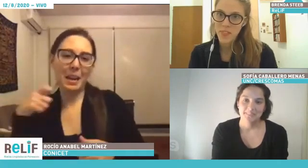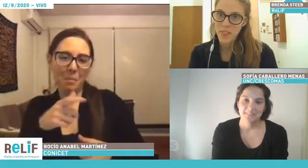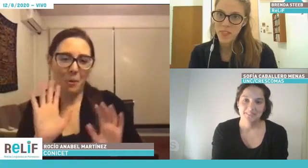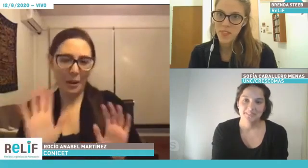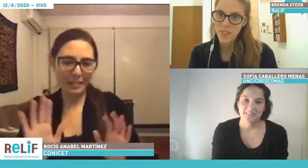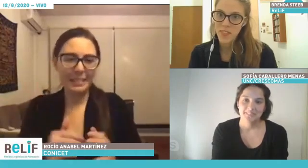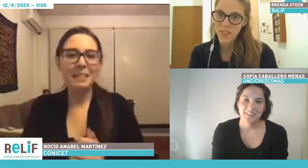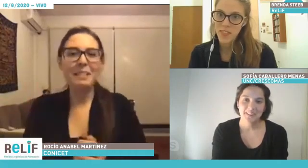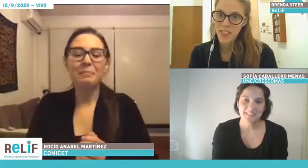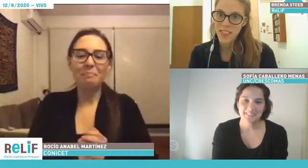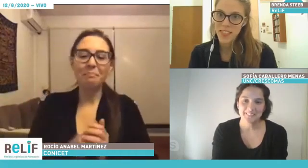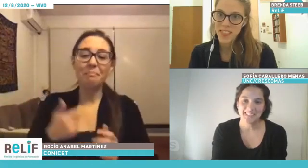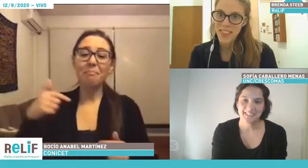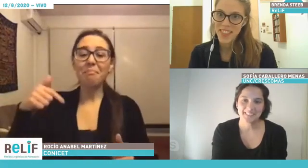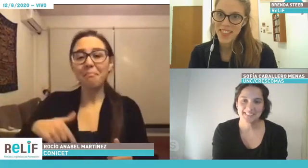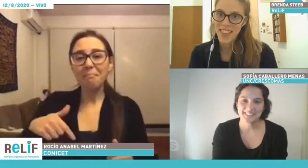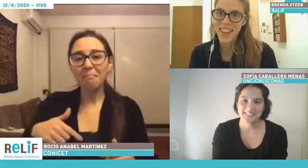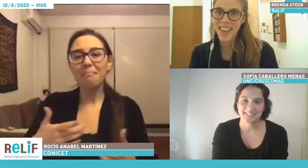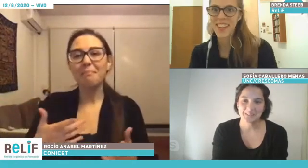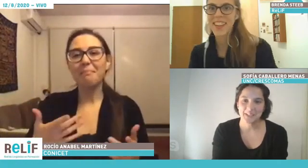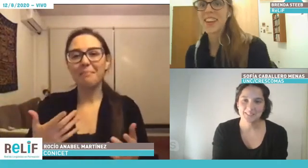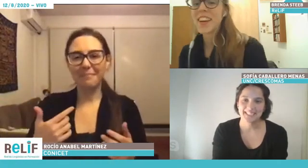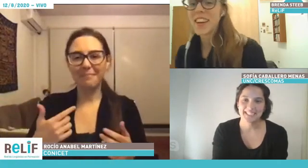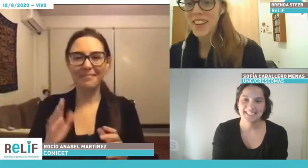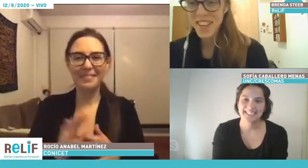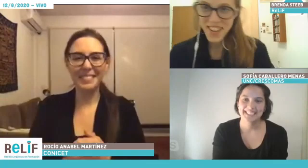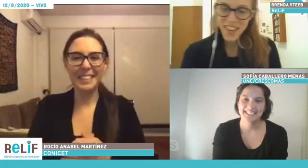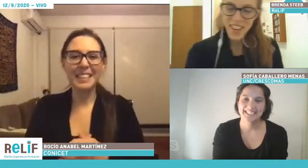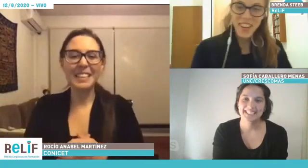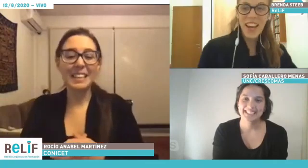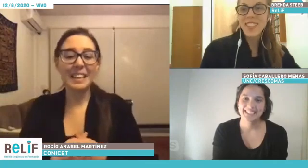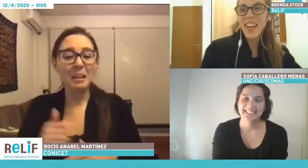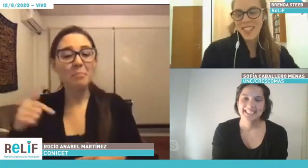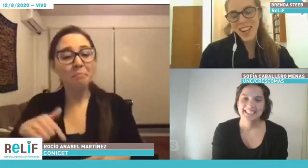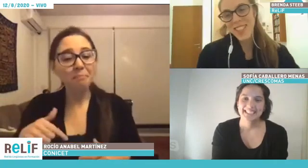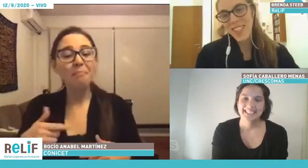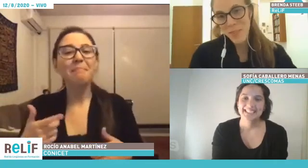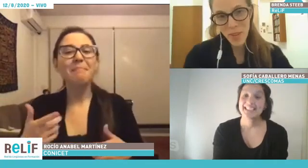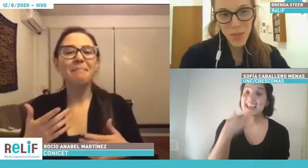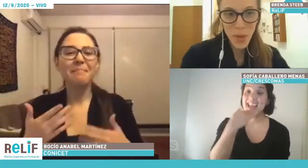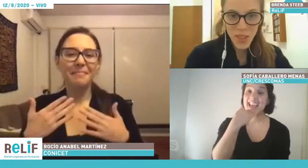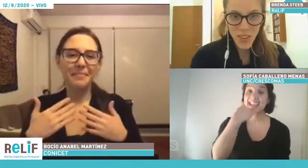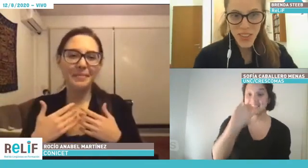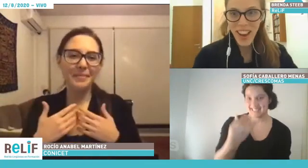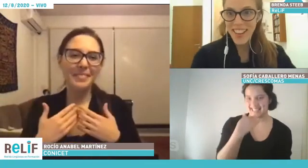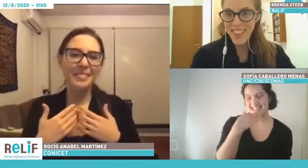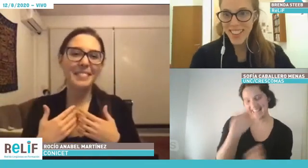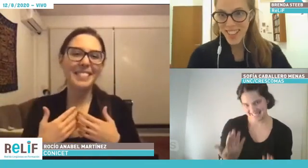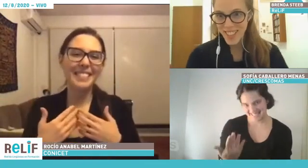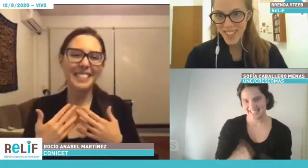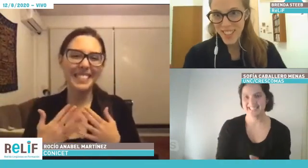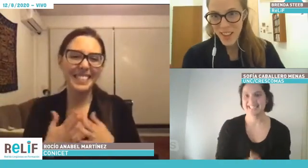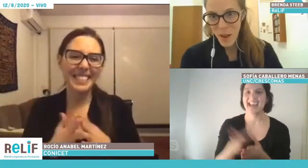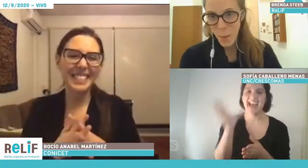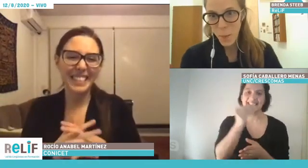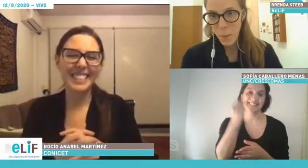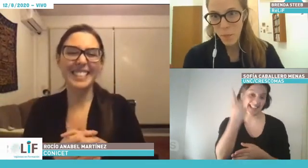Bueno, ahora te contesto a tu pregunta. Gracias por supuesto al